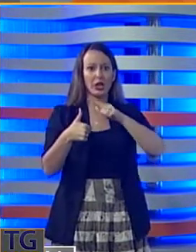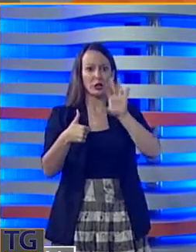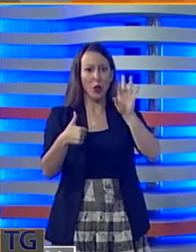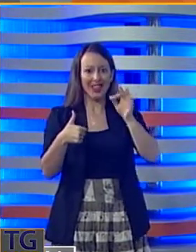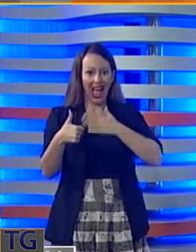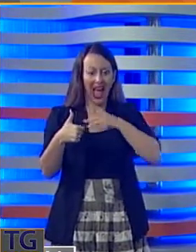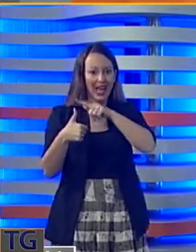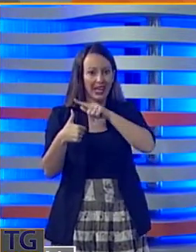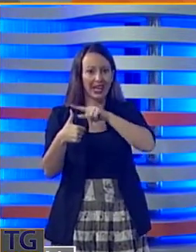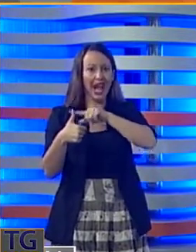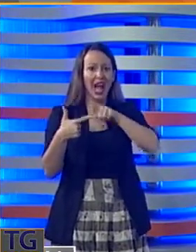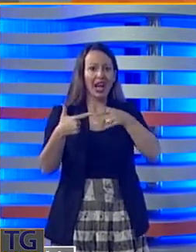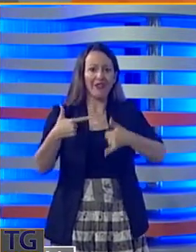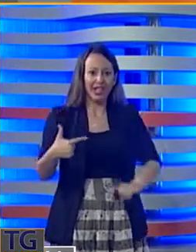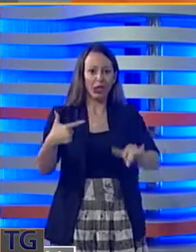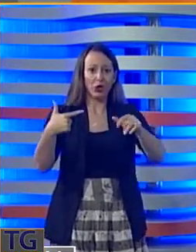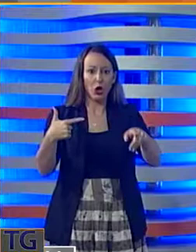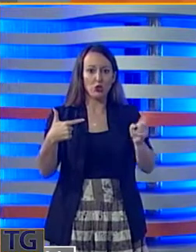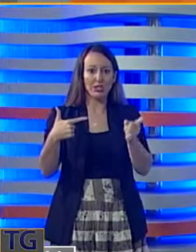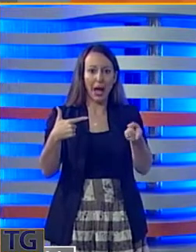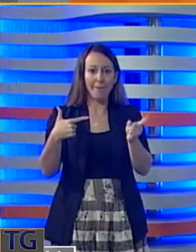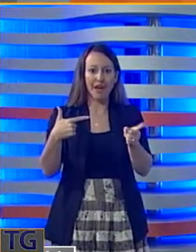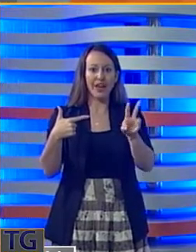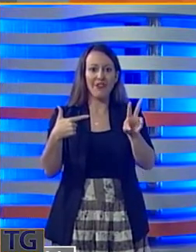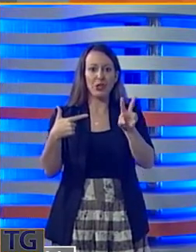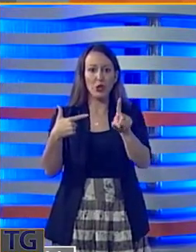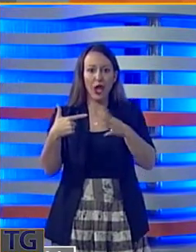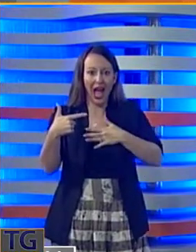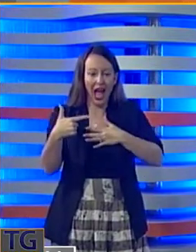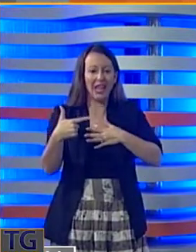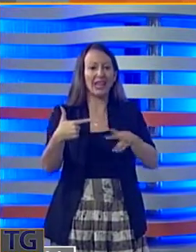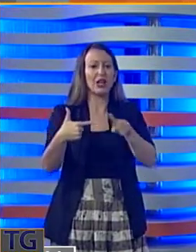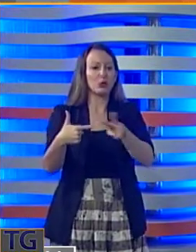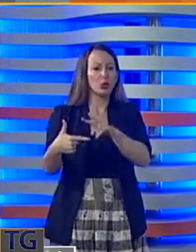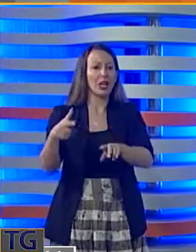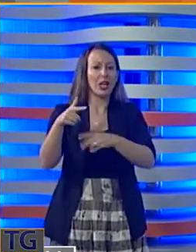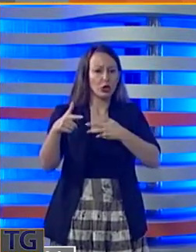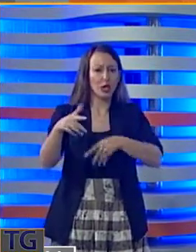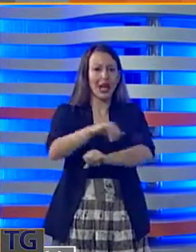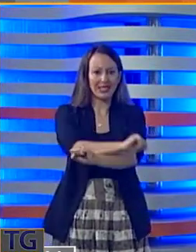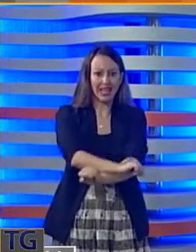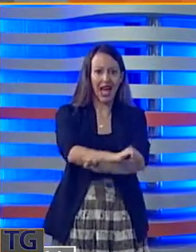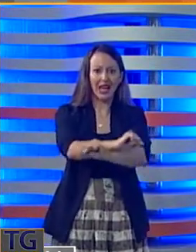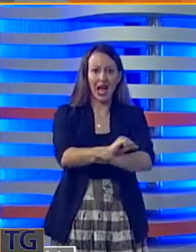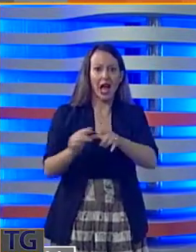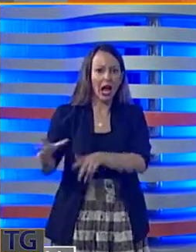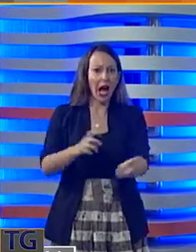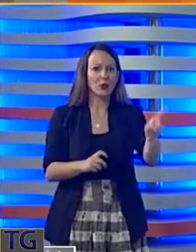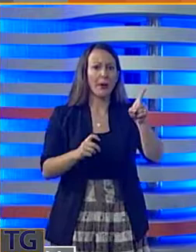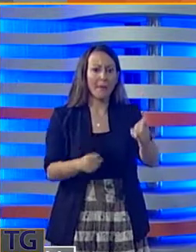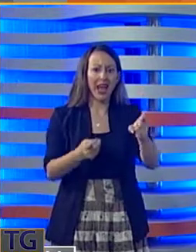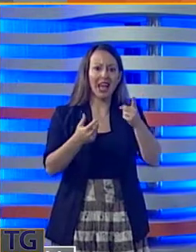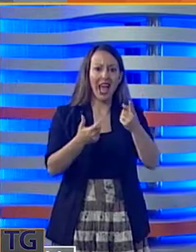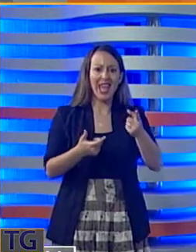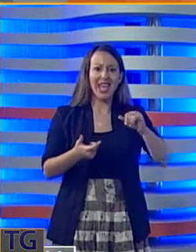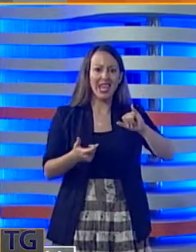stati arrestati con l'accusa di trasferimento fraudolento di titoli e valori. Attraverso una società